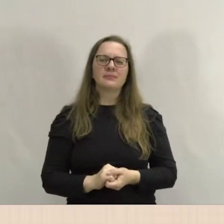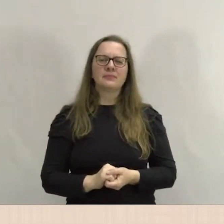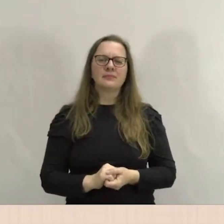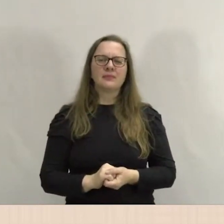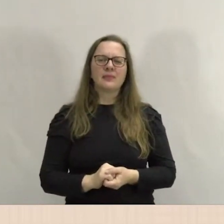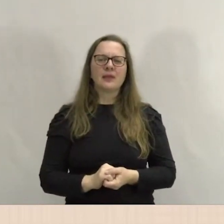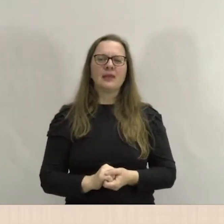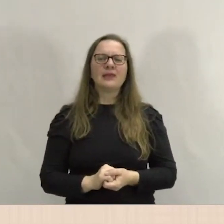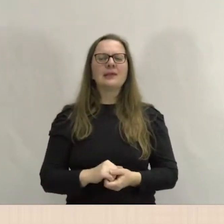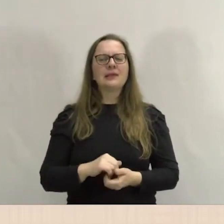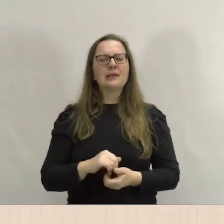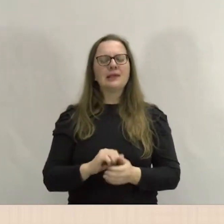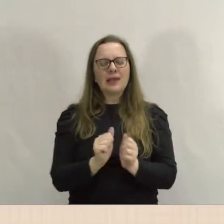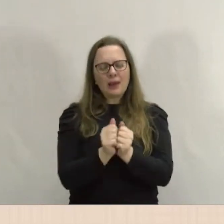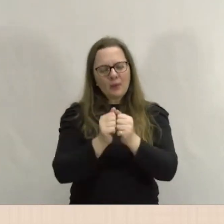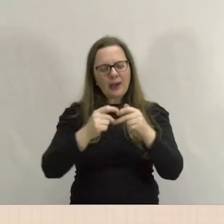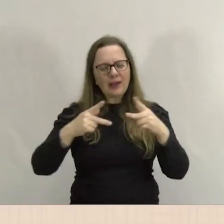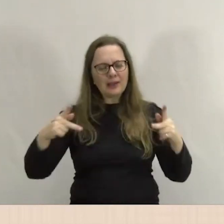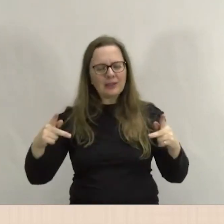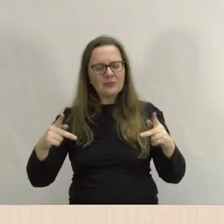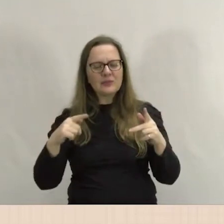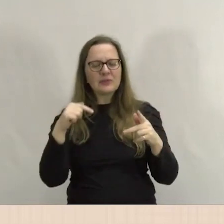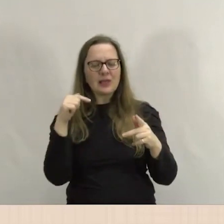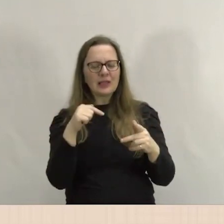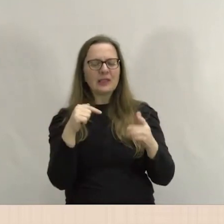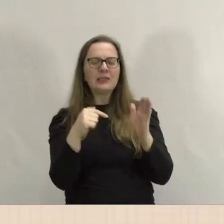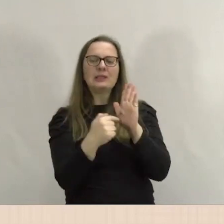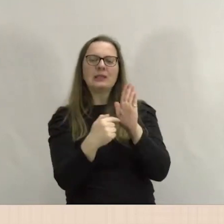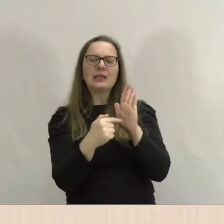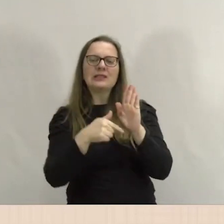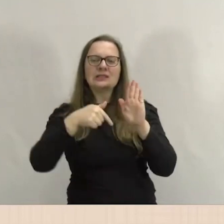as 7 igrejas de Apocalipse e soltar um livro.